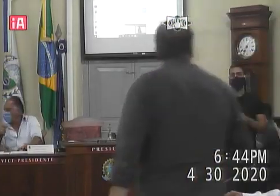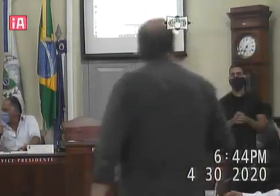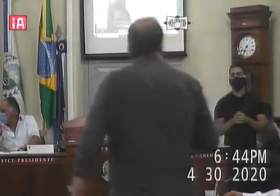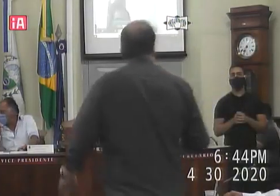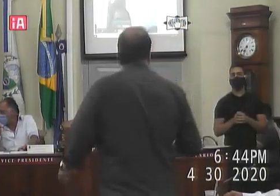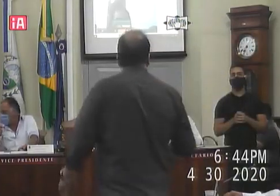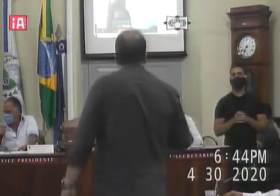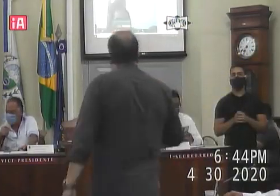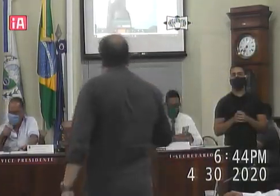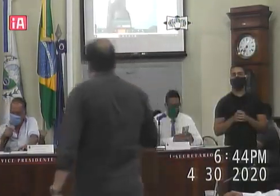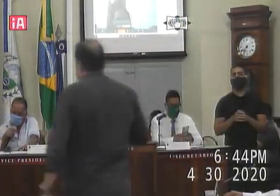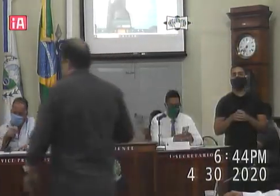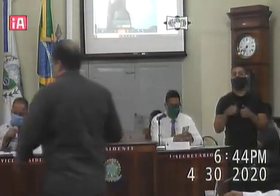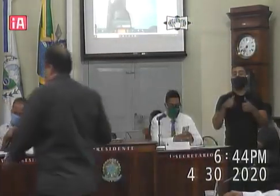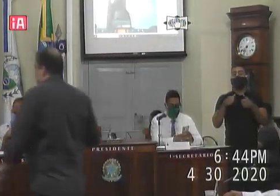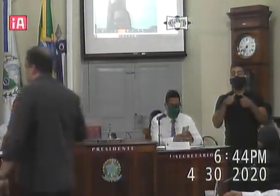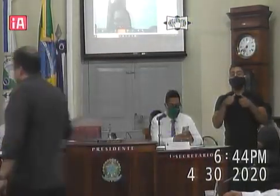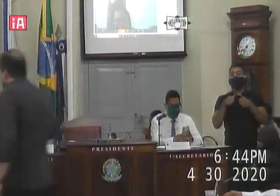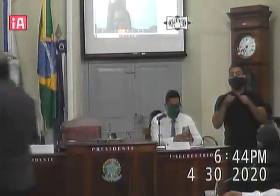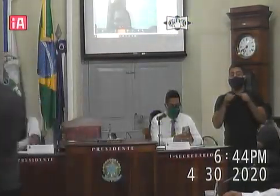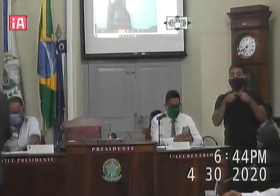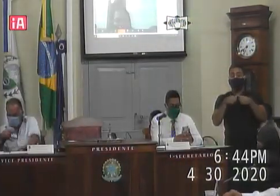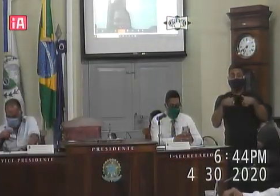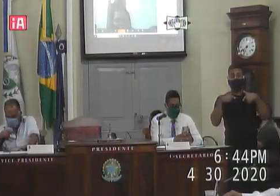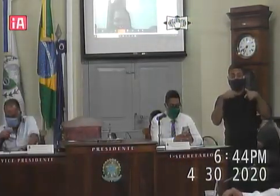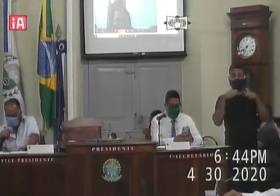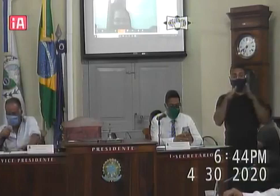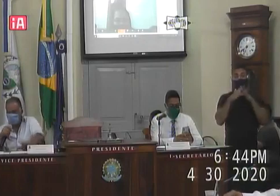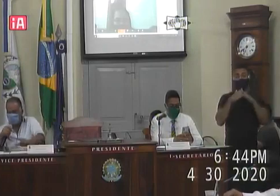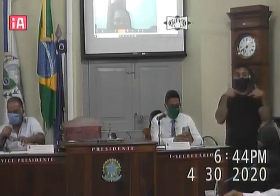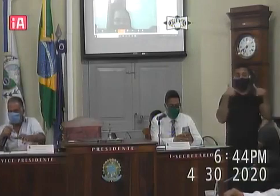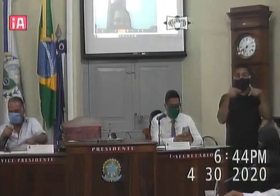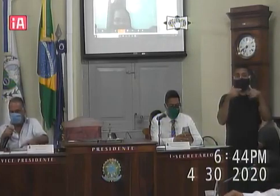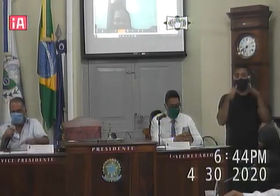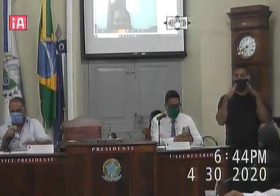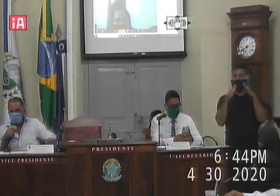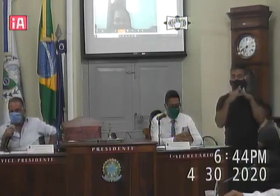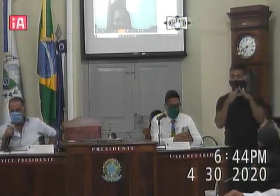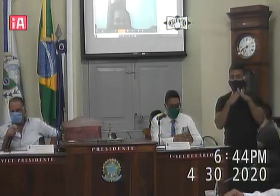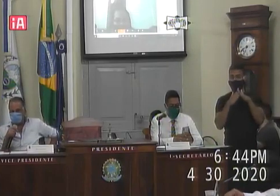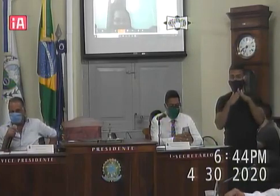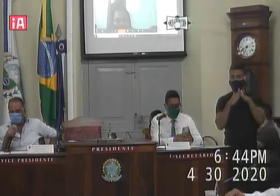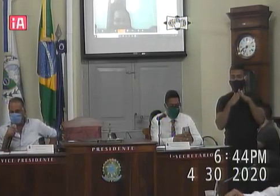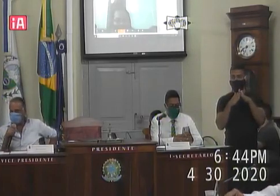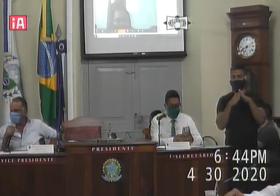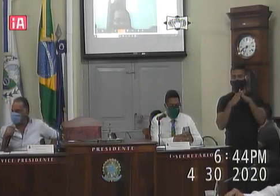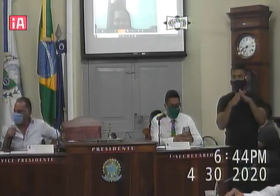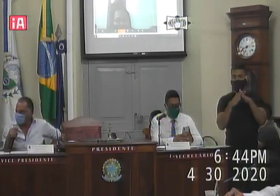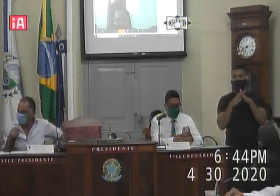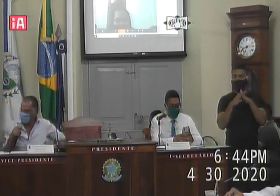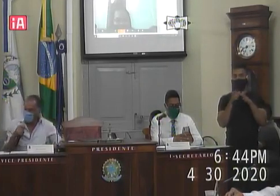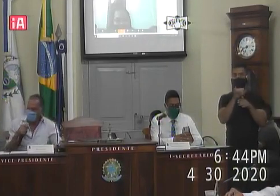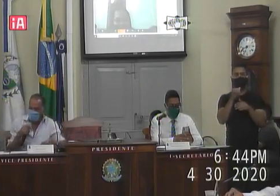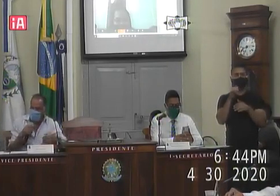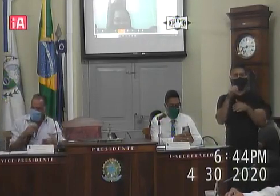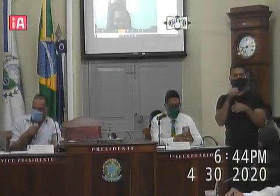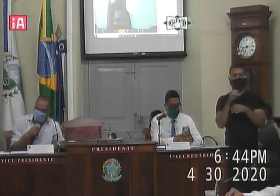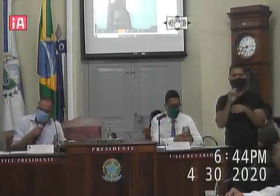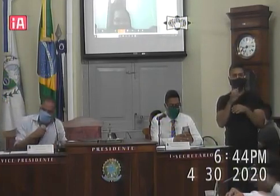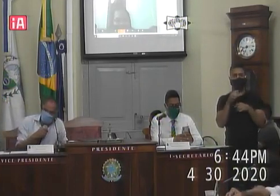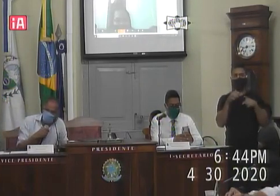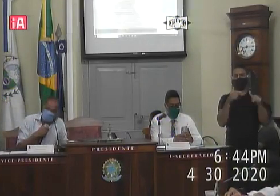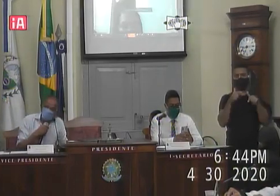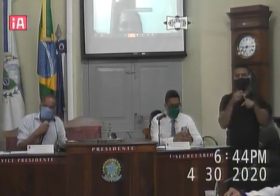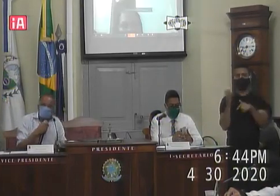ser determinado que trabalhem em suas residências, quem for de serviço essencial, como,